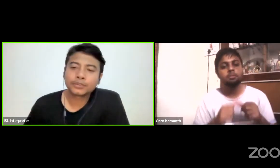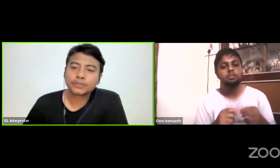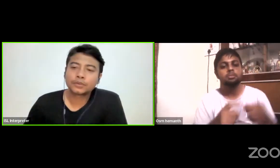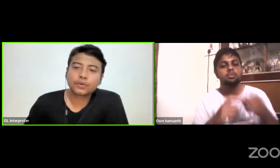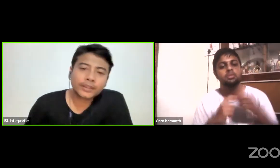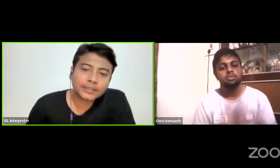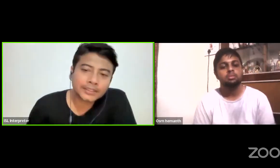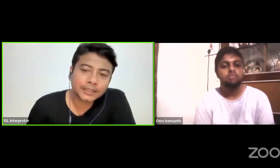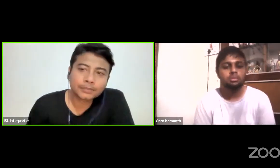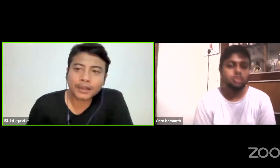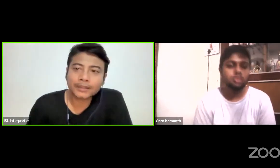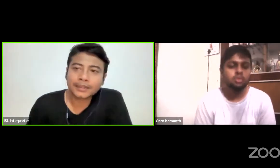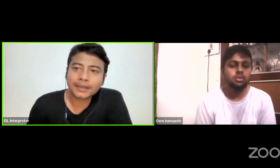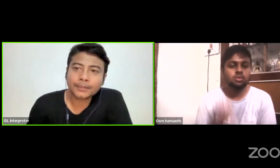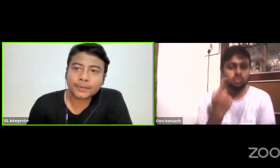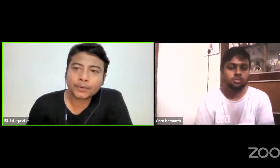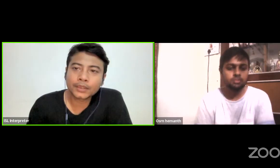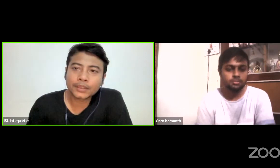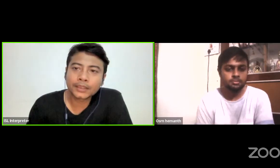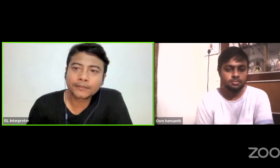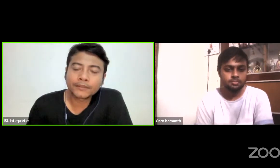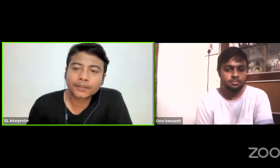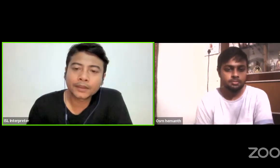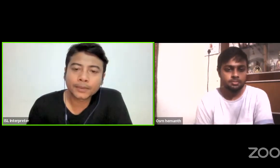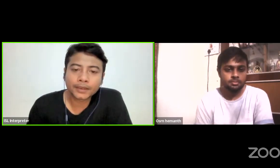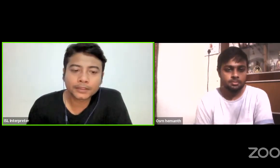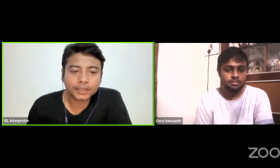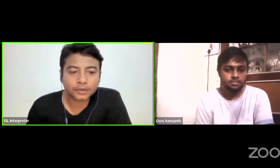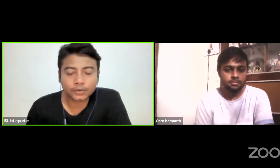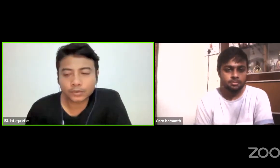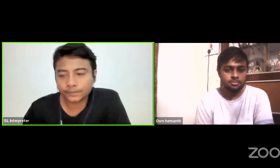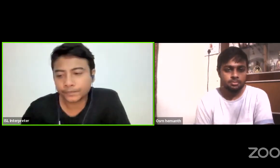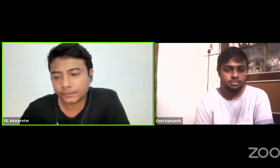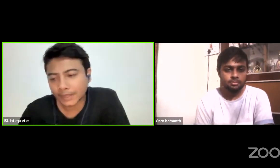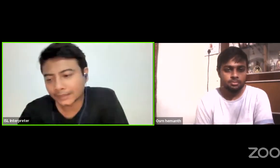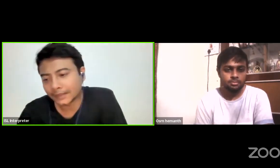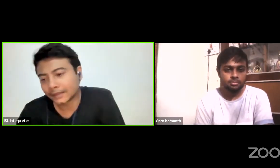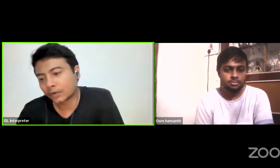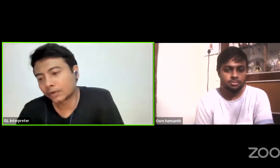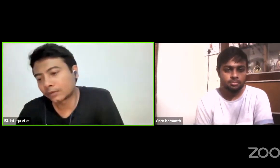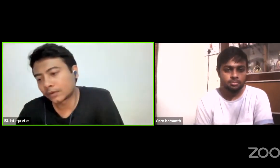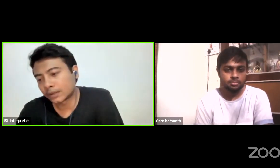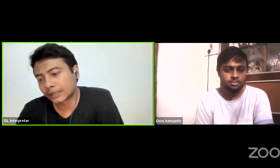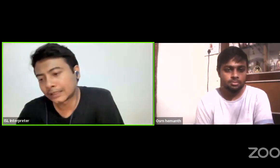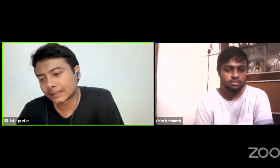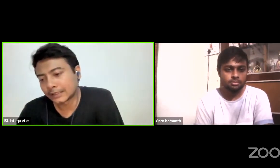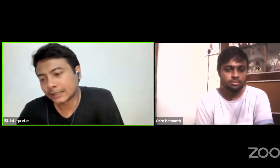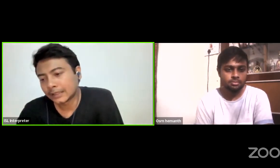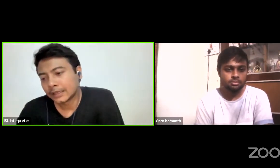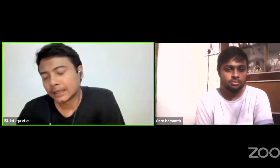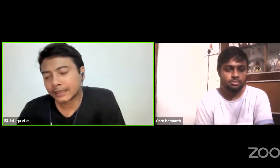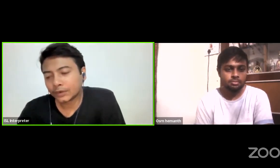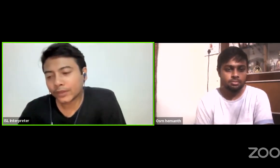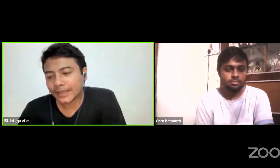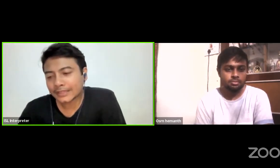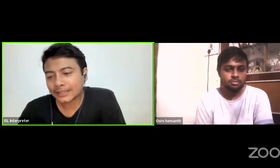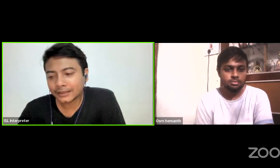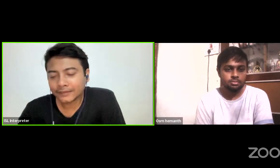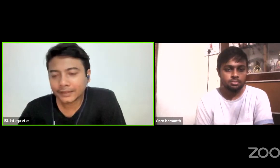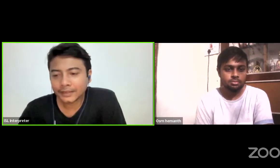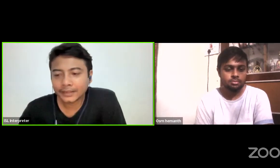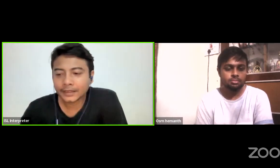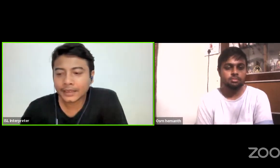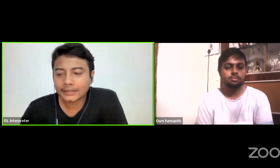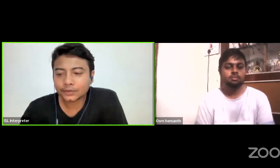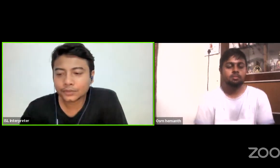हाँ तो प्रभु जी, तो कोई जैसे बाकी सारे आपने बोला कि देव देवता हमारे इच्छाओं को मानते हैं और दे देते हैं, लेकिन कोई ऐसा